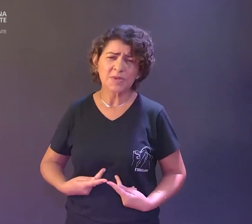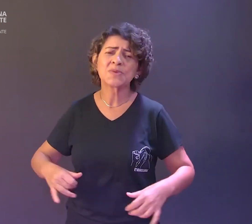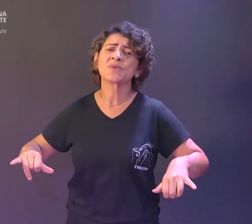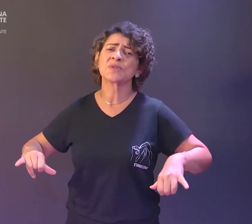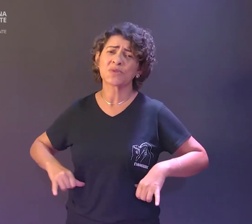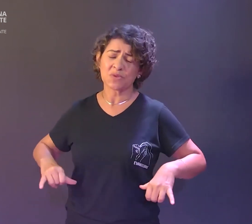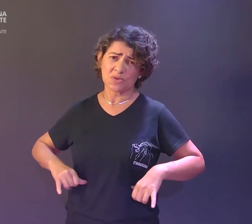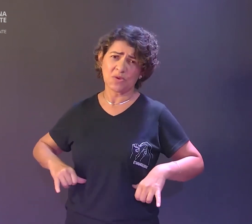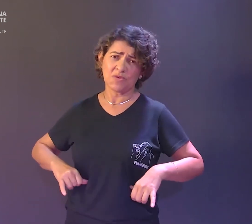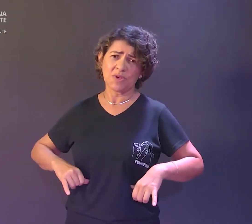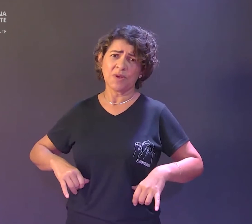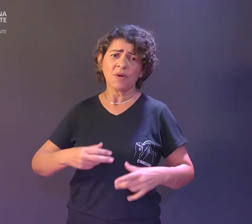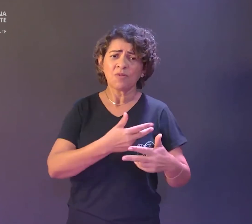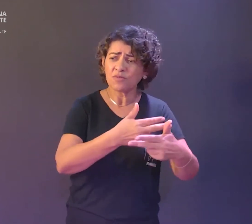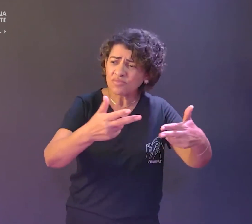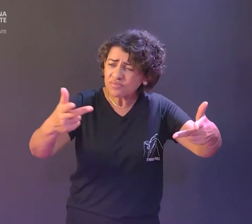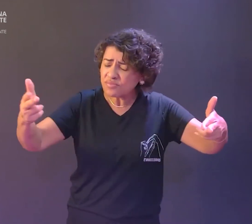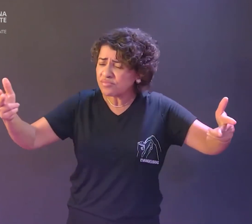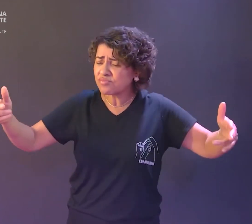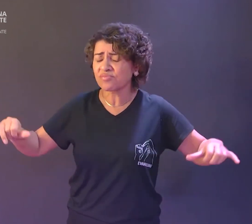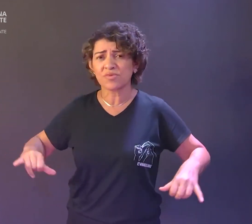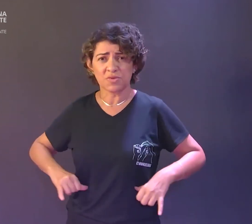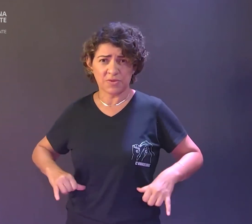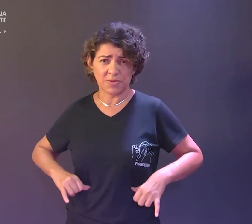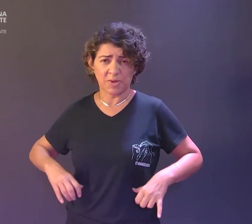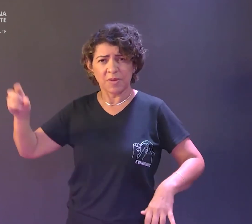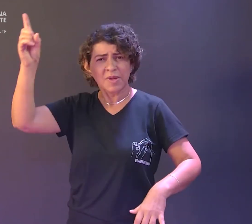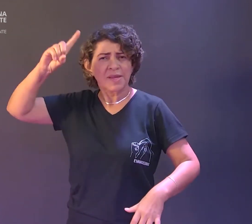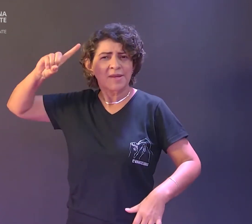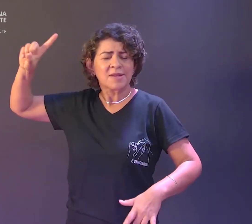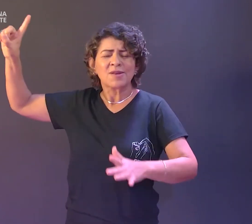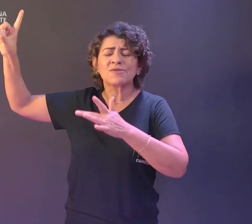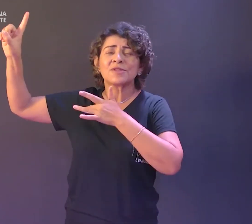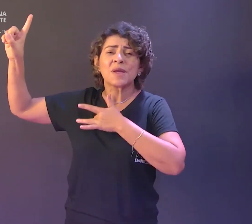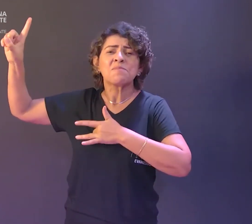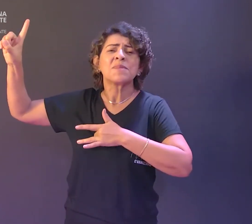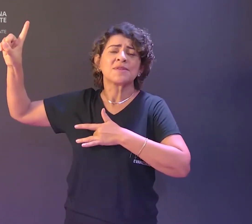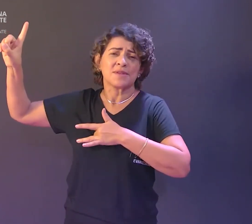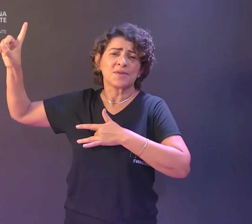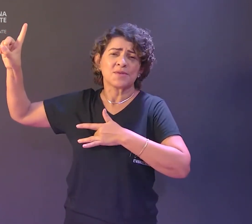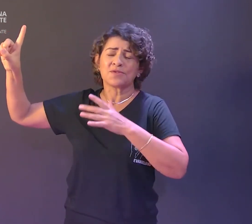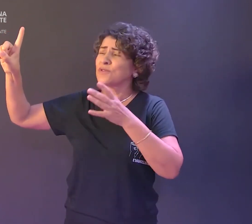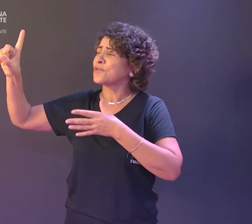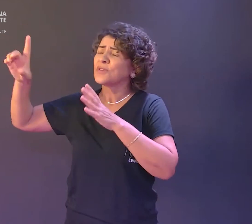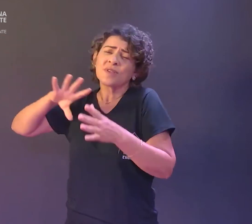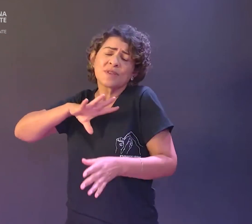Deus é um Deus de amor e misericórdia. Ele não quer que você seja escravo de ídolos em seu